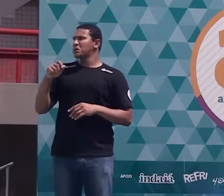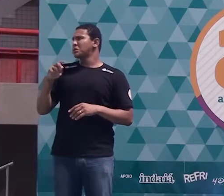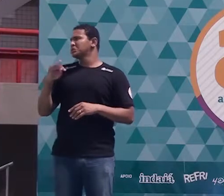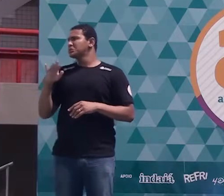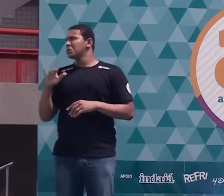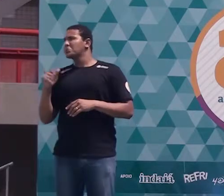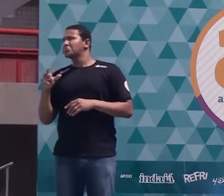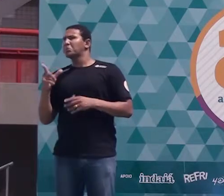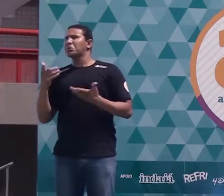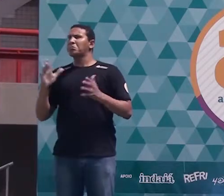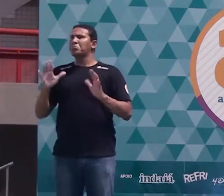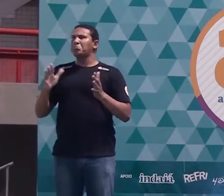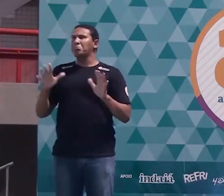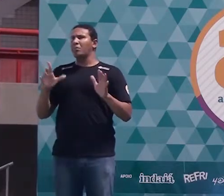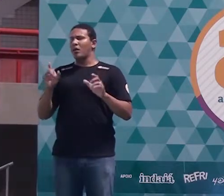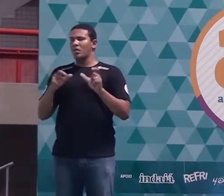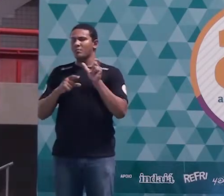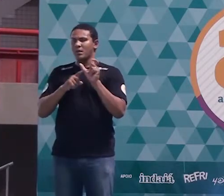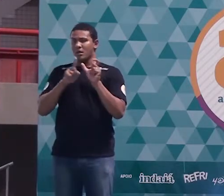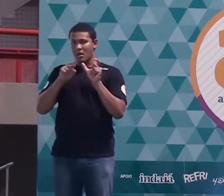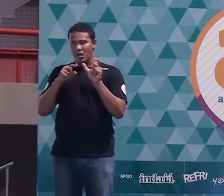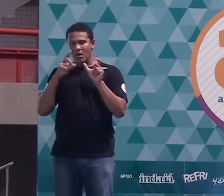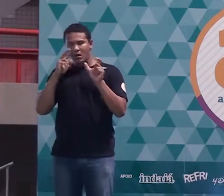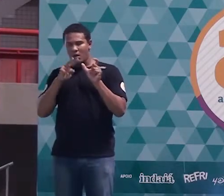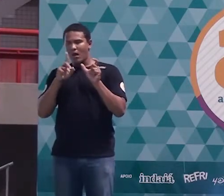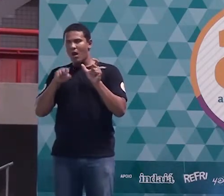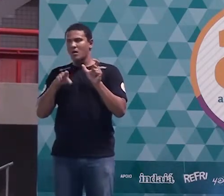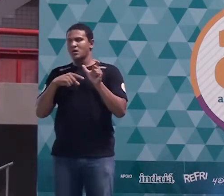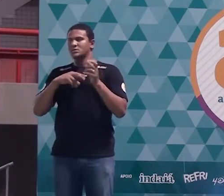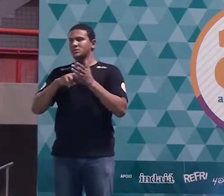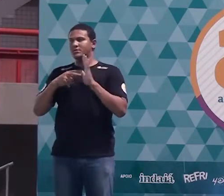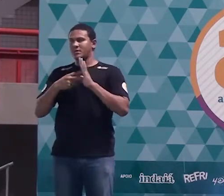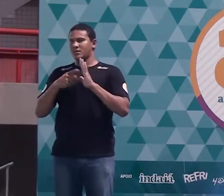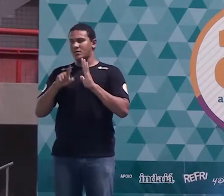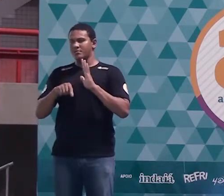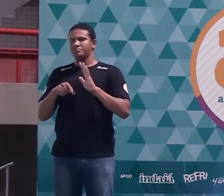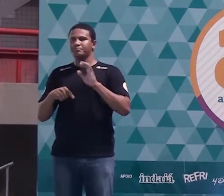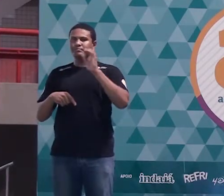estão querendo o significado. Então o que é a